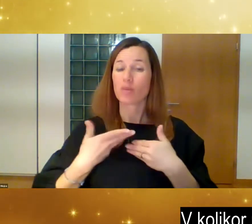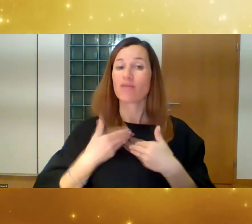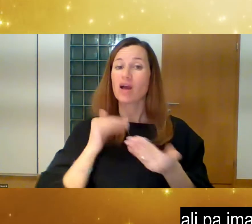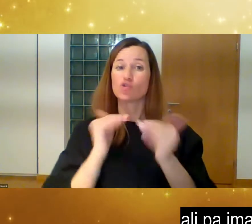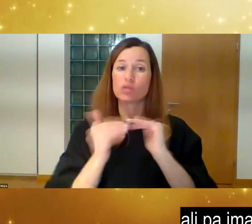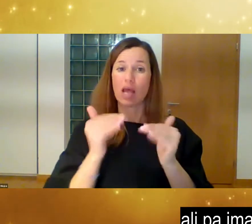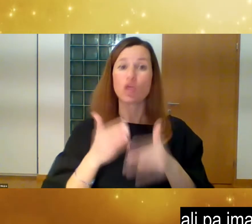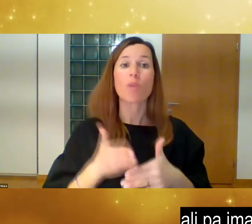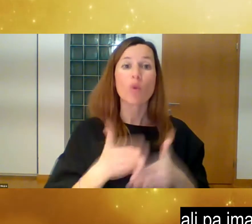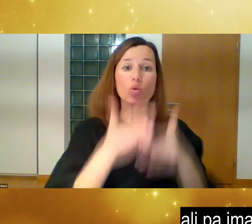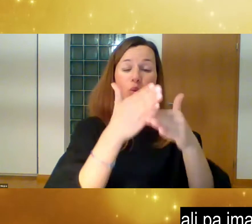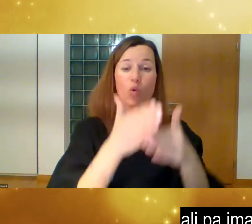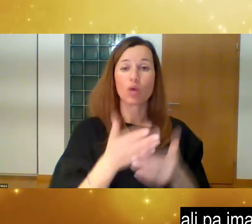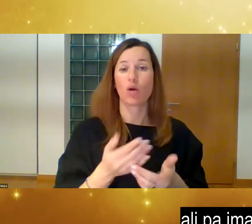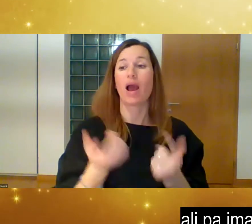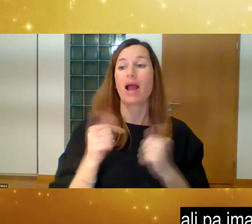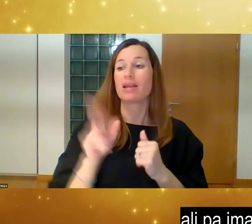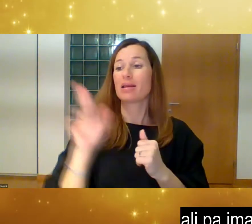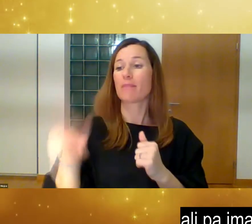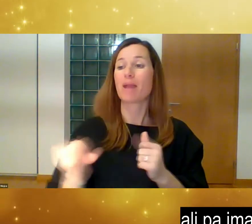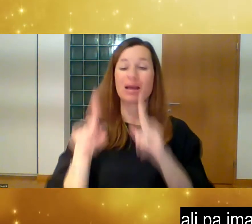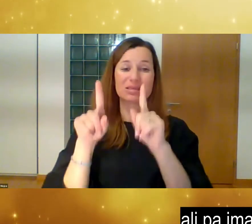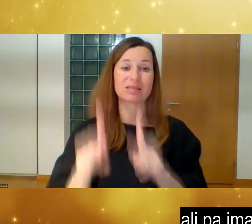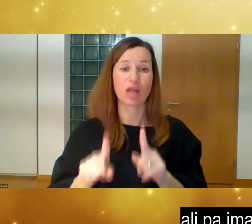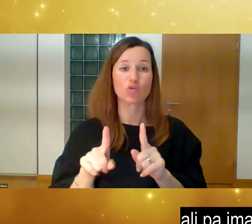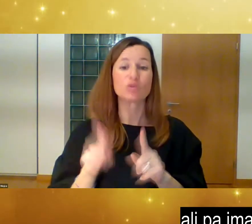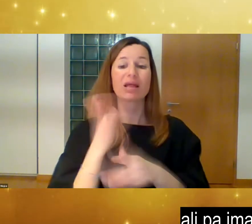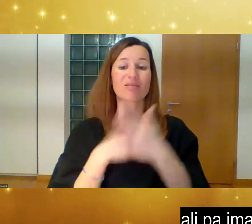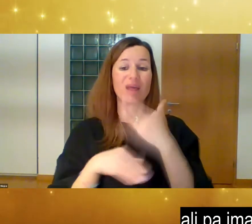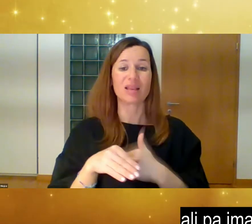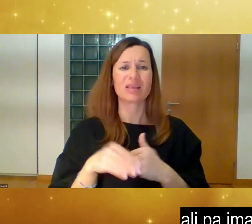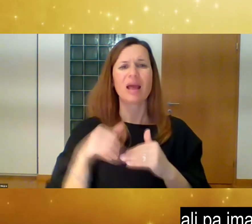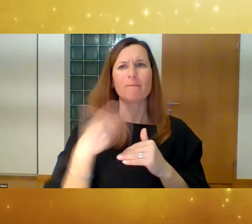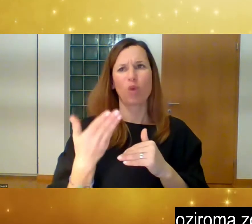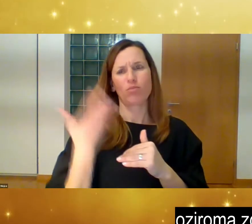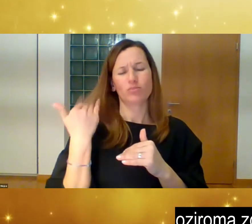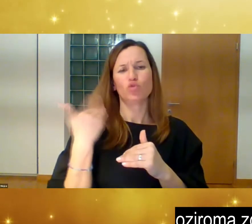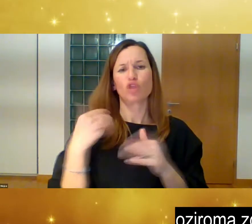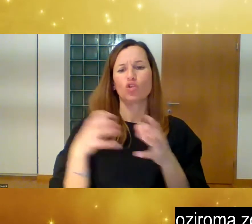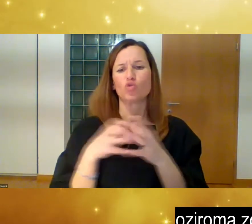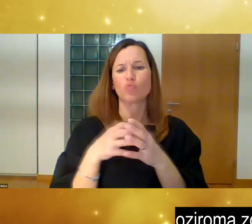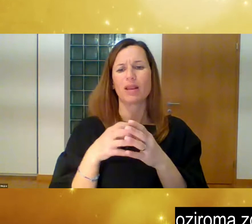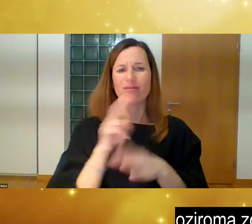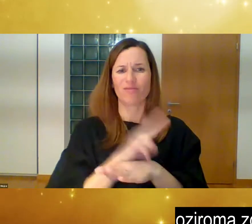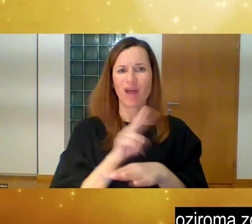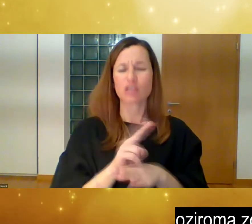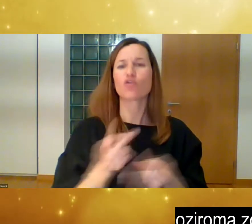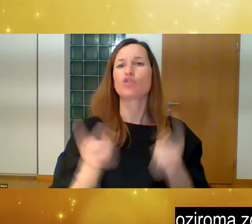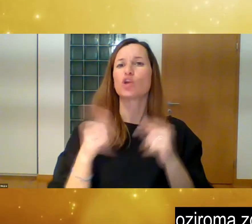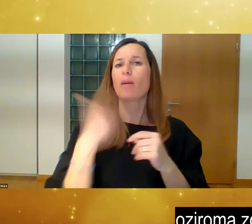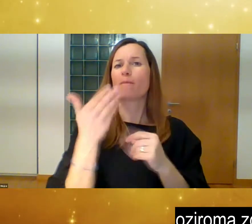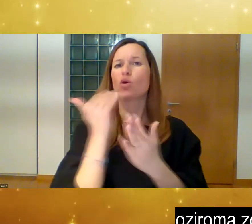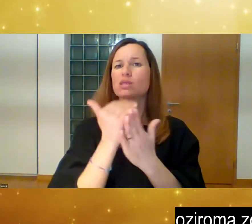podporo ali ima status invalida po bivšem družbenem varstvu oziroma zdaj po zakonu o